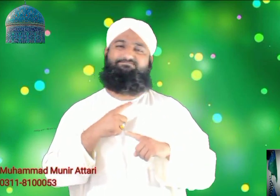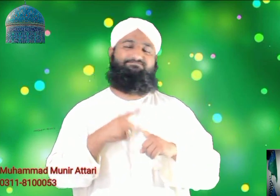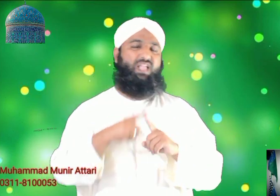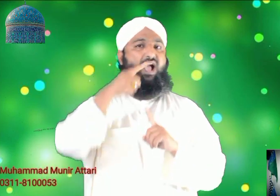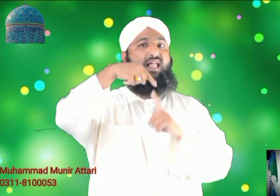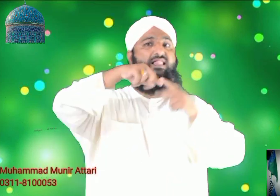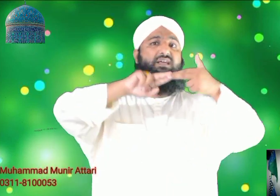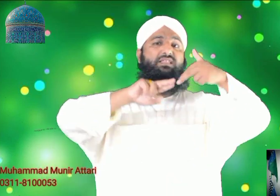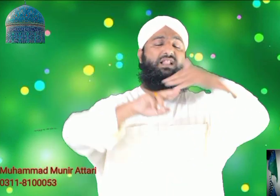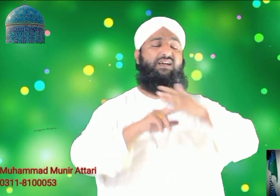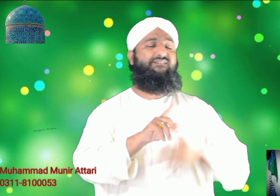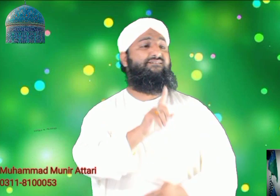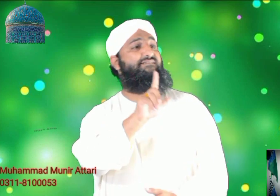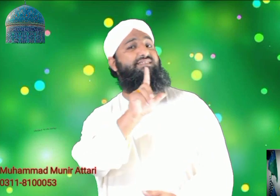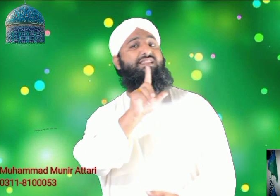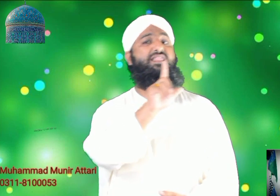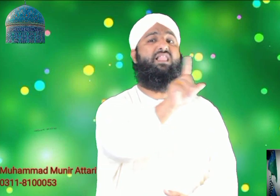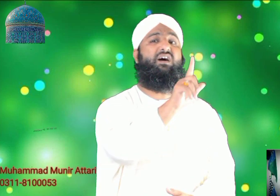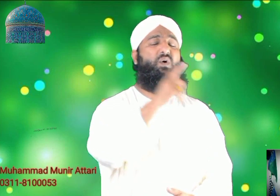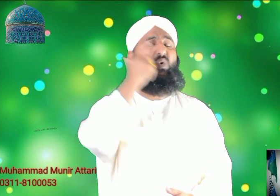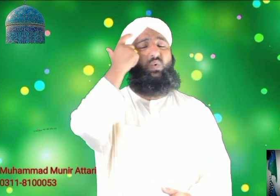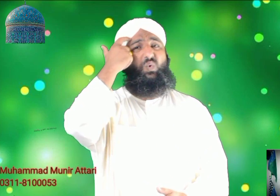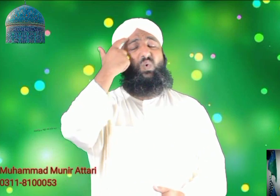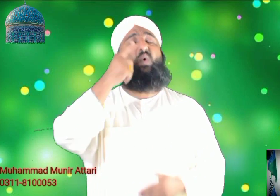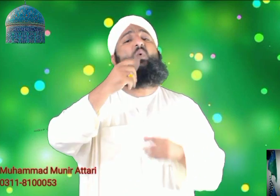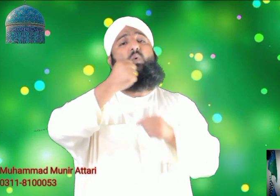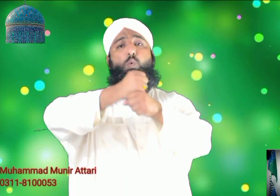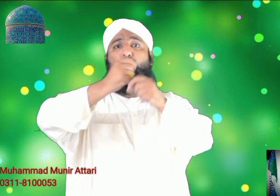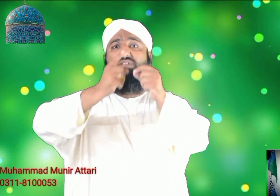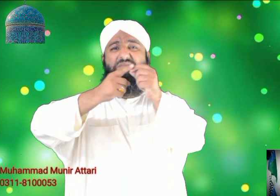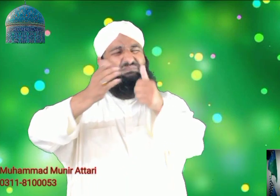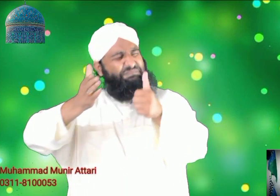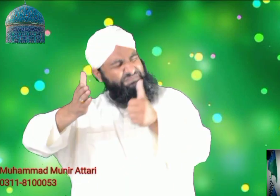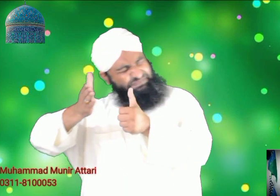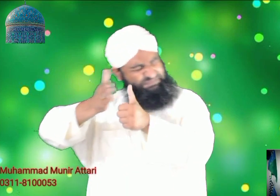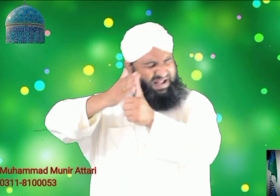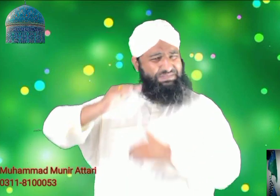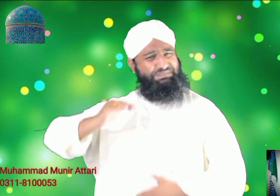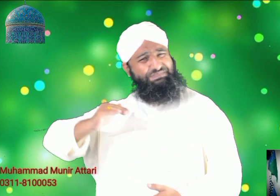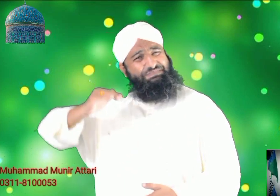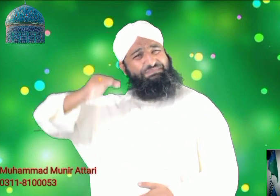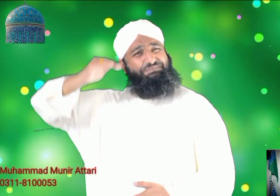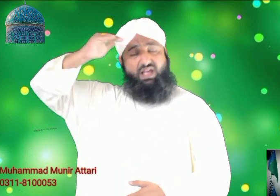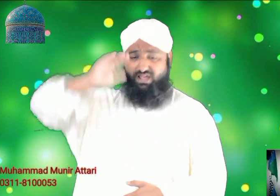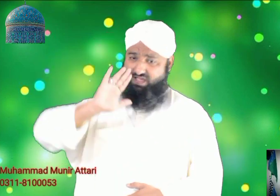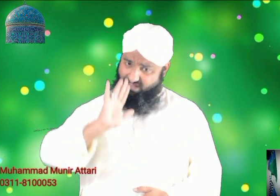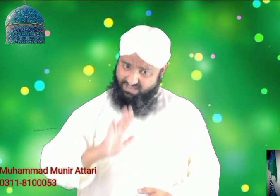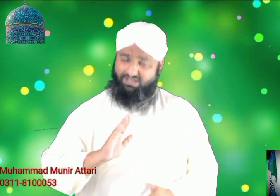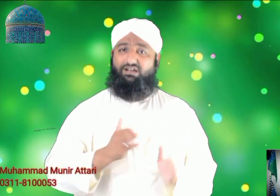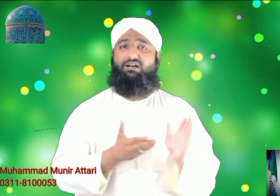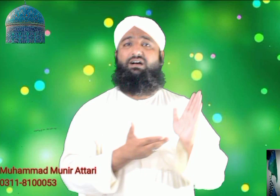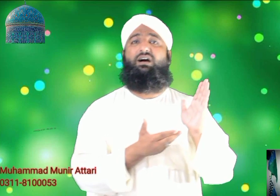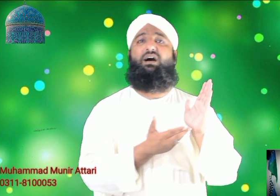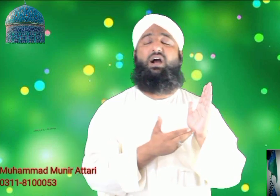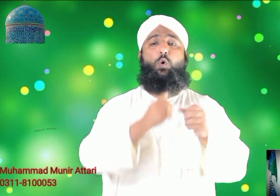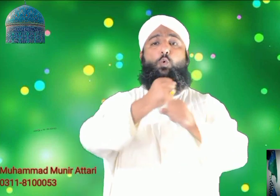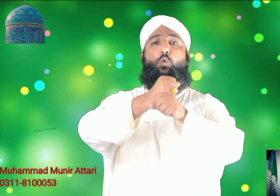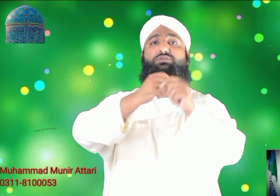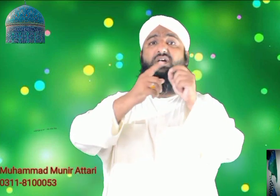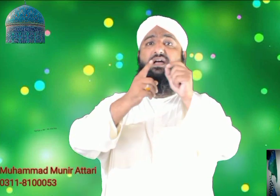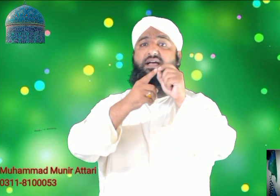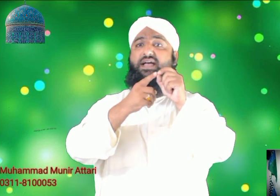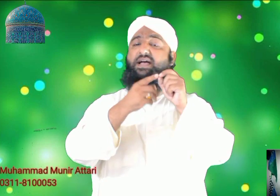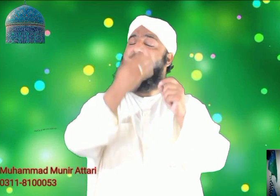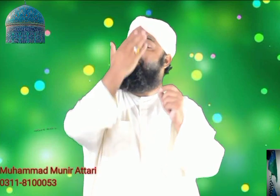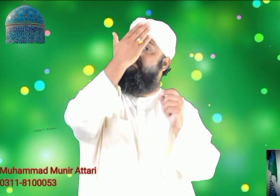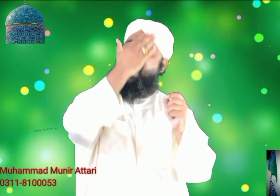یہ مقام اور مرتبہ دیکھو ان کا۔ میں آج اسی لیے غوث پاک کی عبادات، آپ کے مجاہدات، آپ کی اللہ کی بارگاہ میں